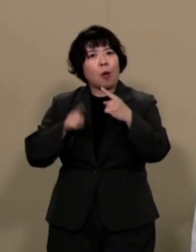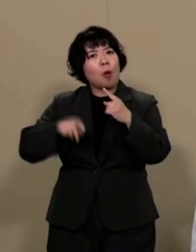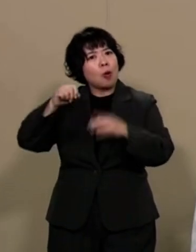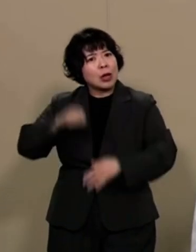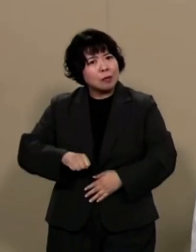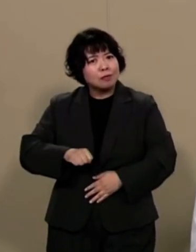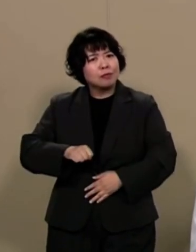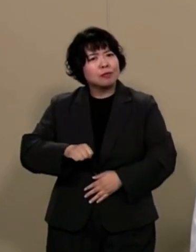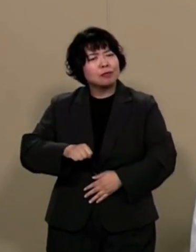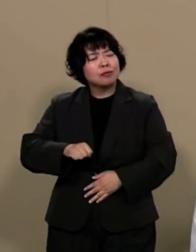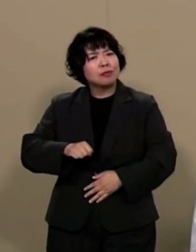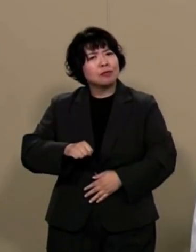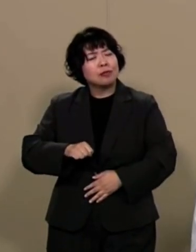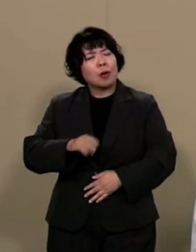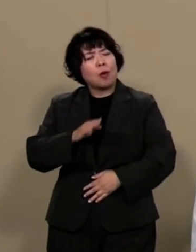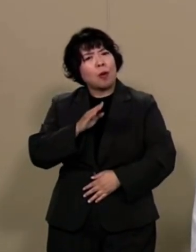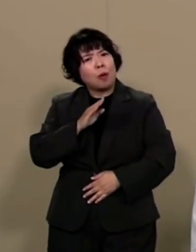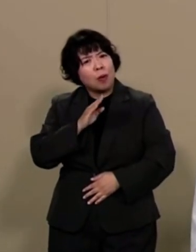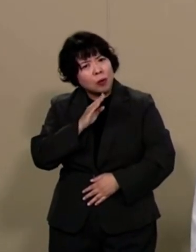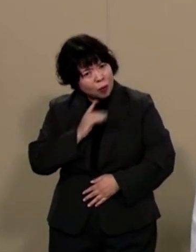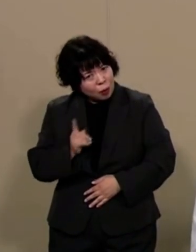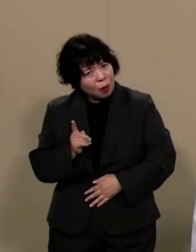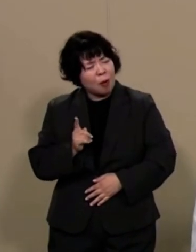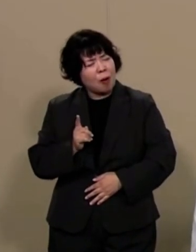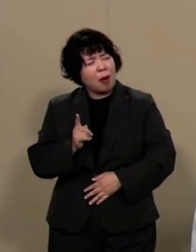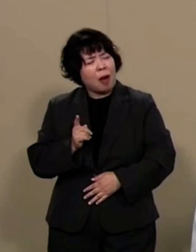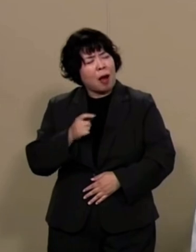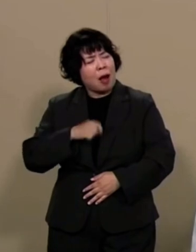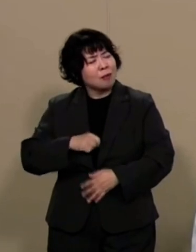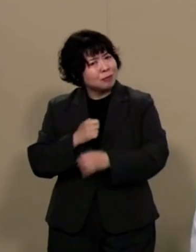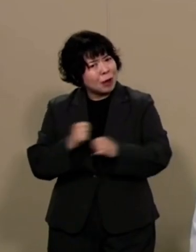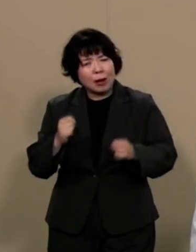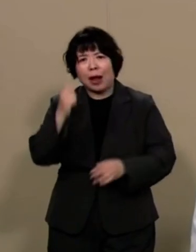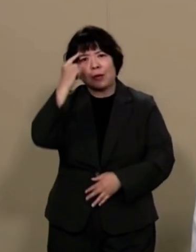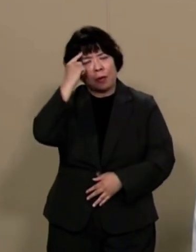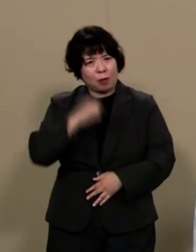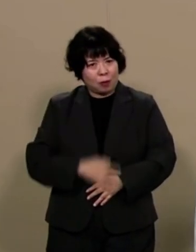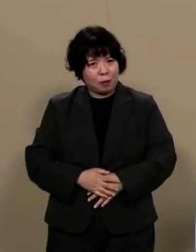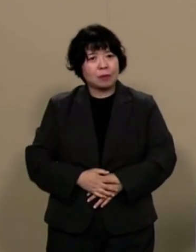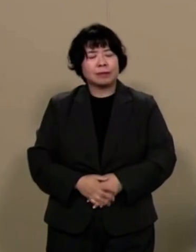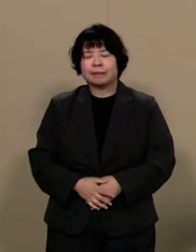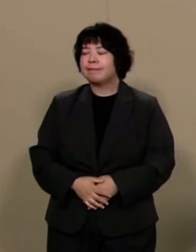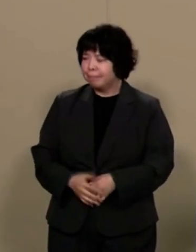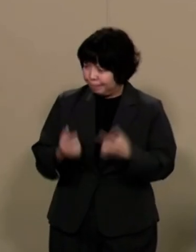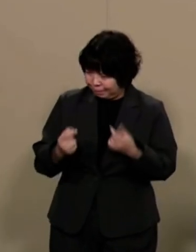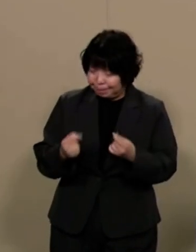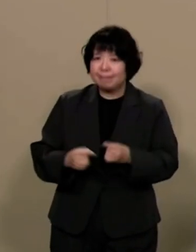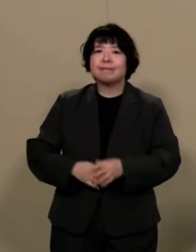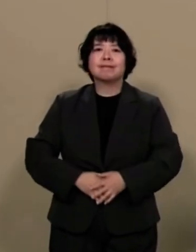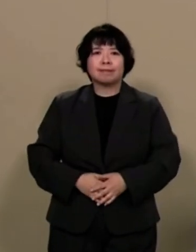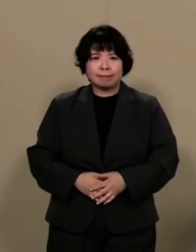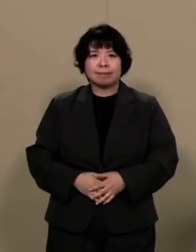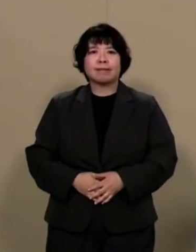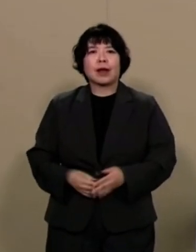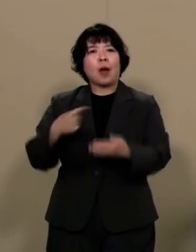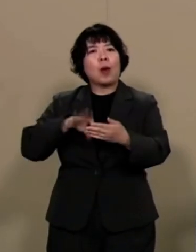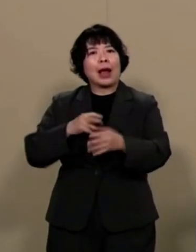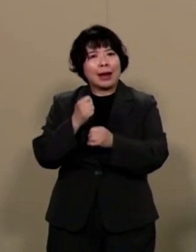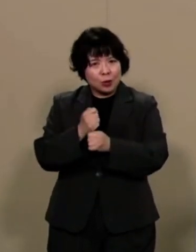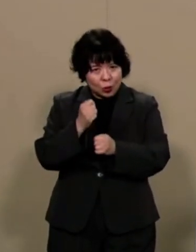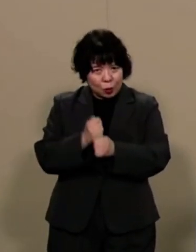た本当にこんなこと納得できないと思うんですねその通りです裏金作り